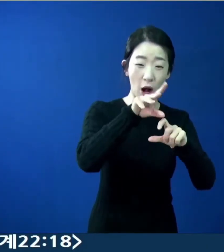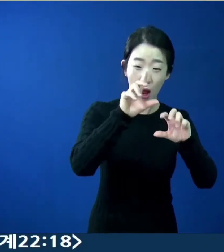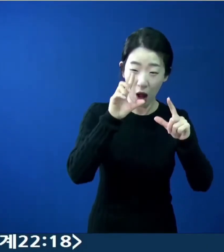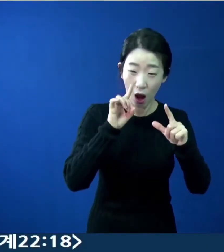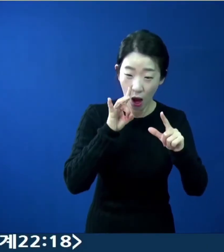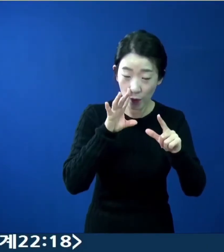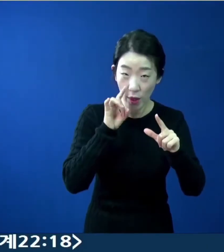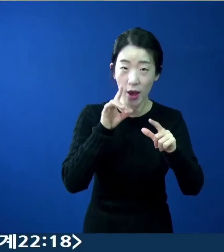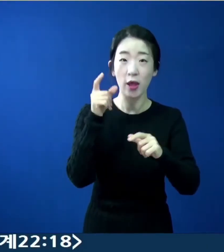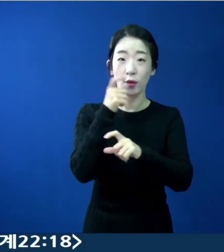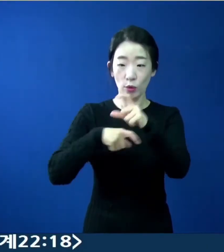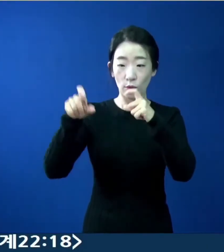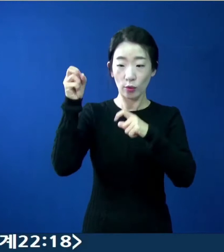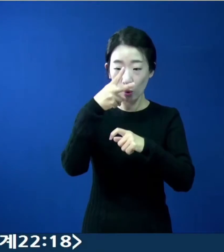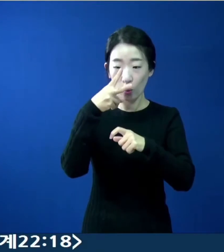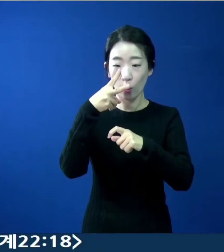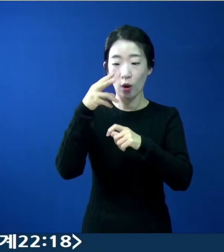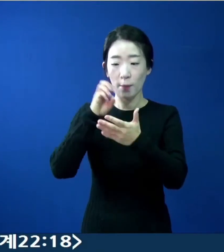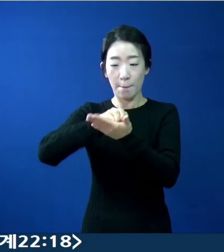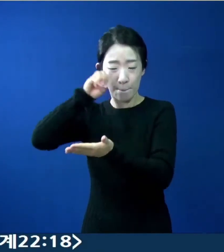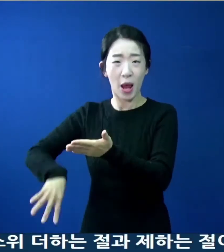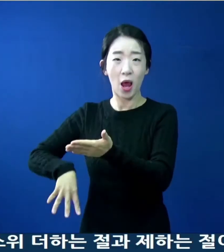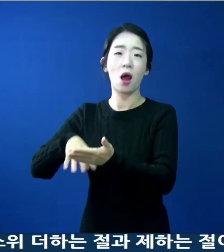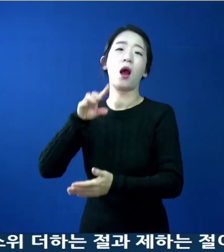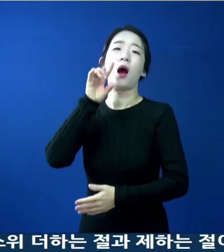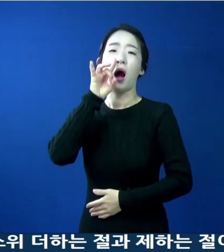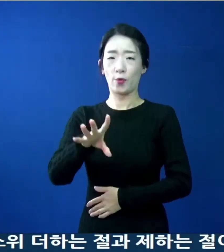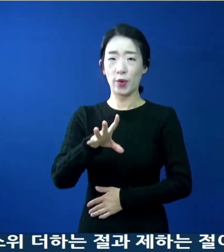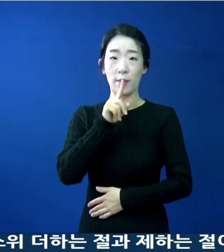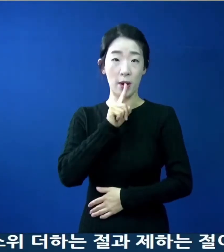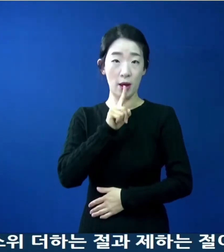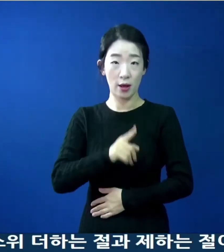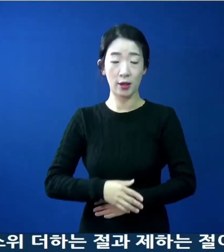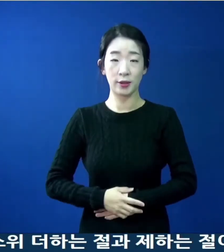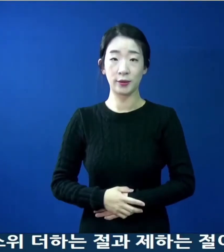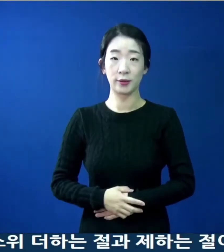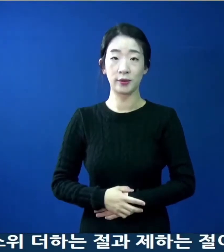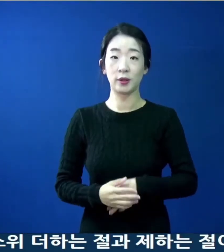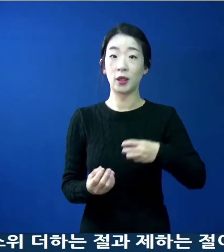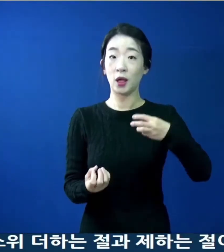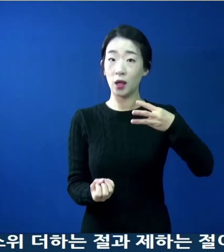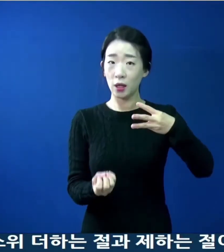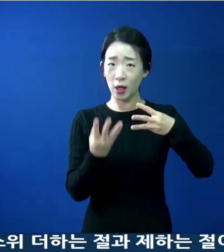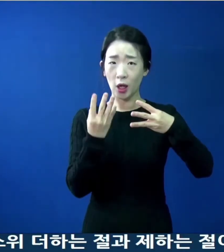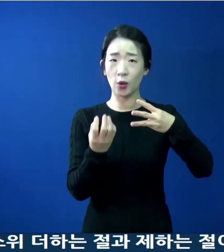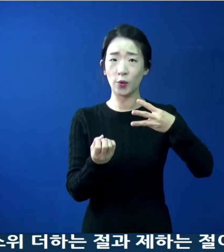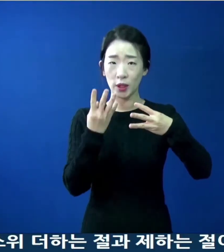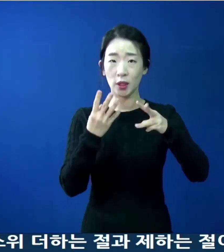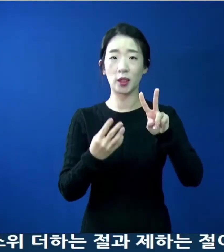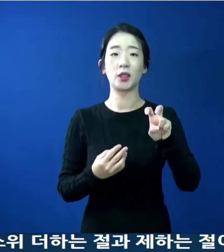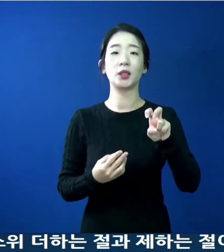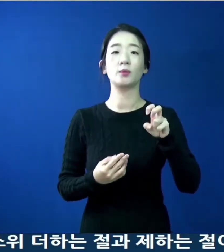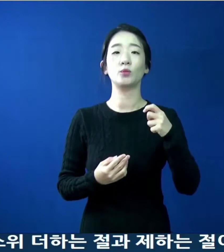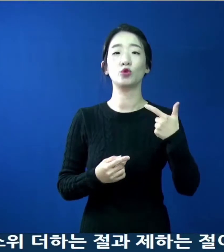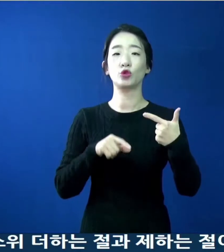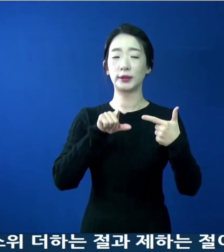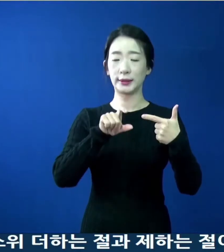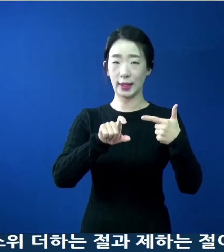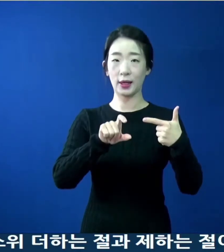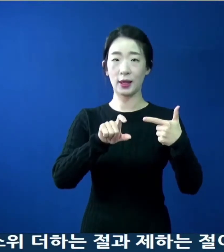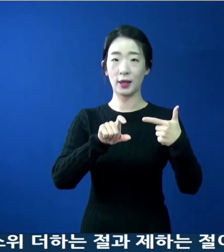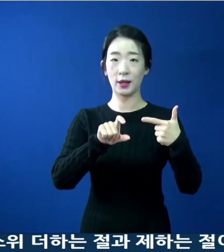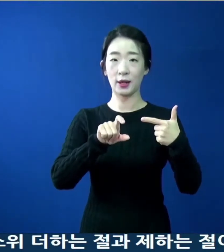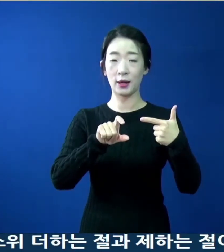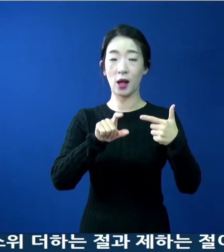마무리 말씀이 되는 거죠. 자, 이제 레위기로 돌아와 보면 레위기의 26장 오늘 말씀은